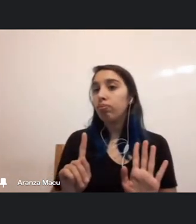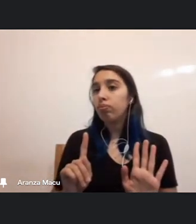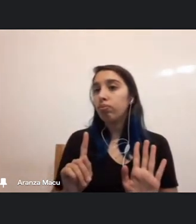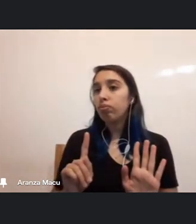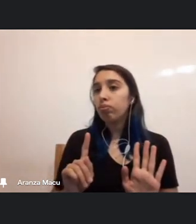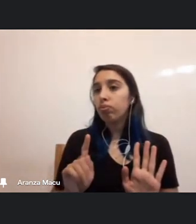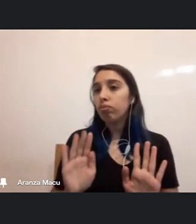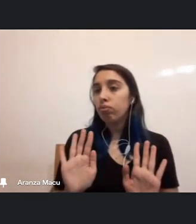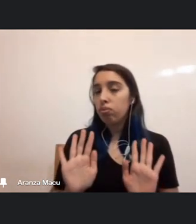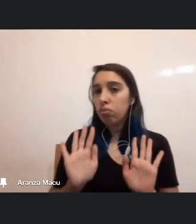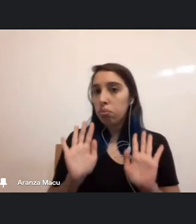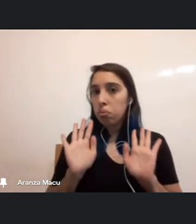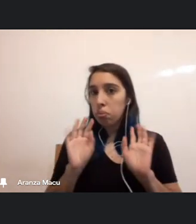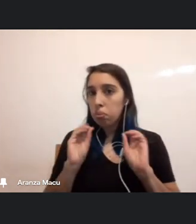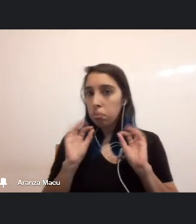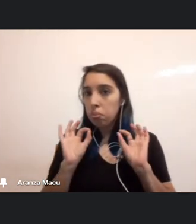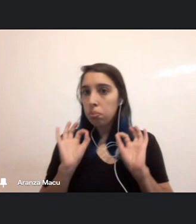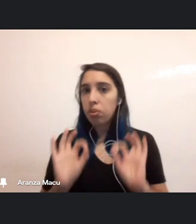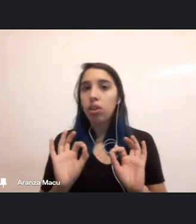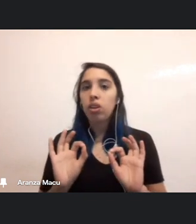Bien. Y después anotados